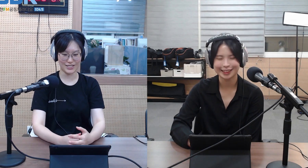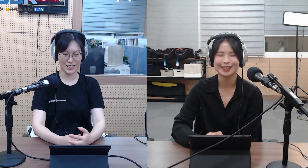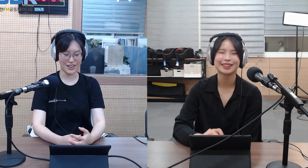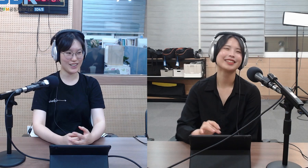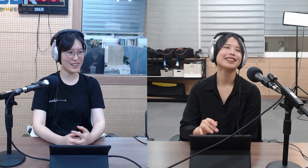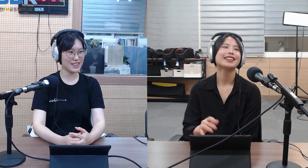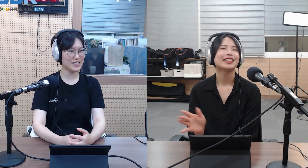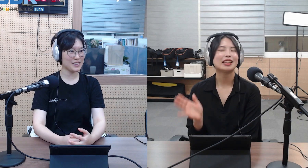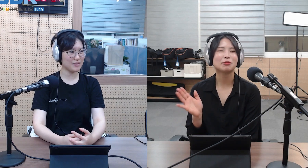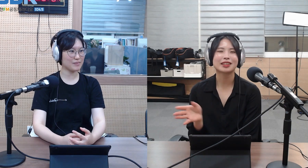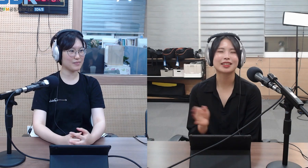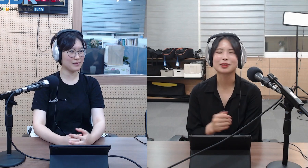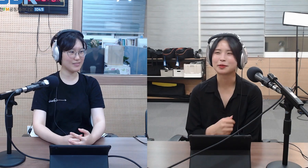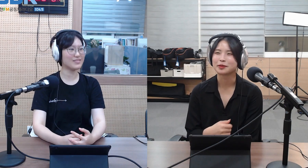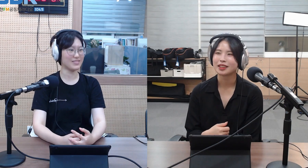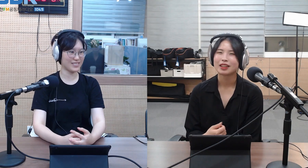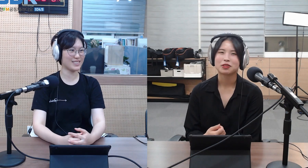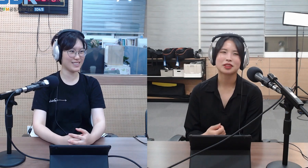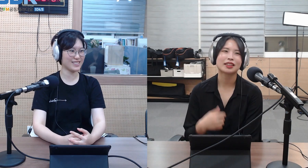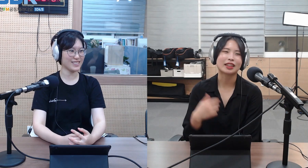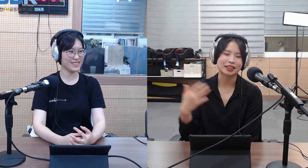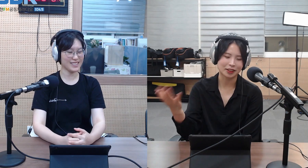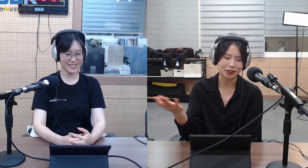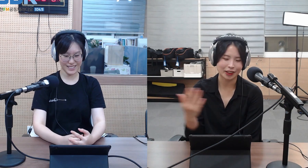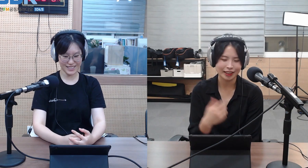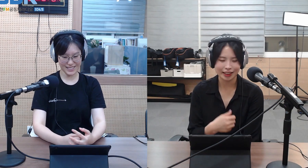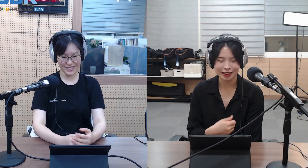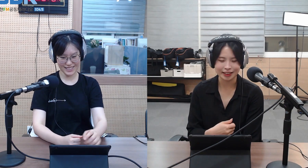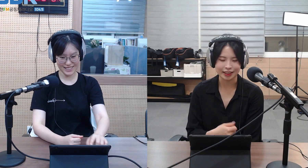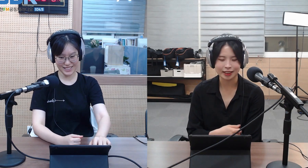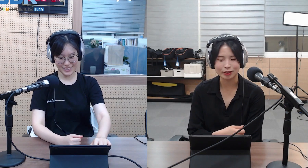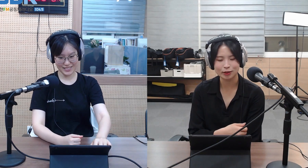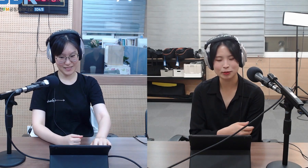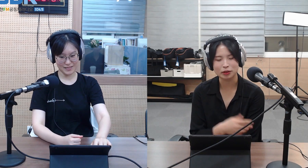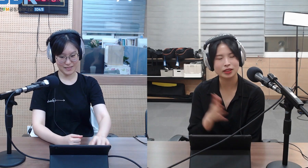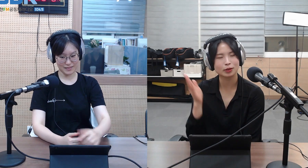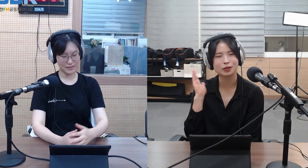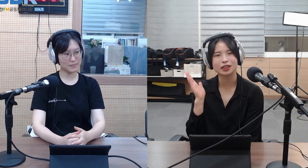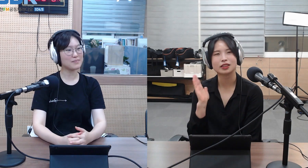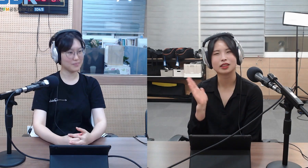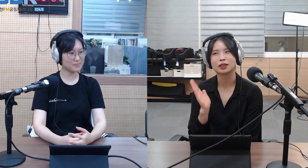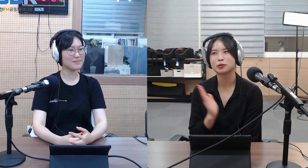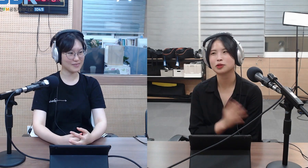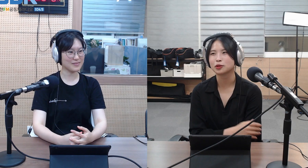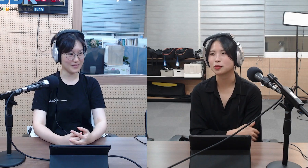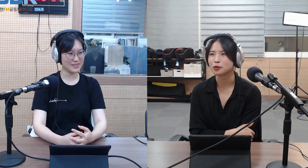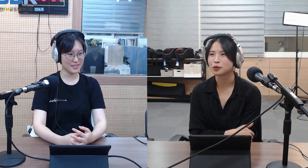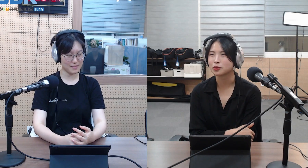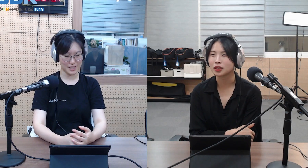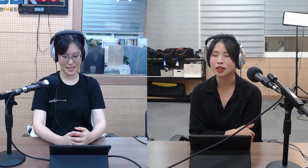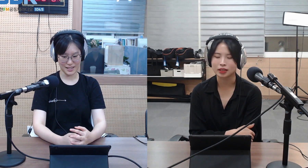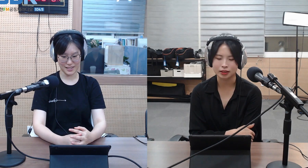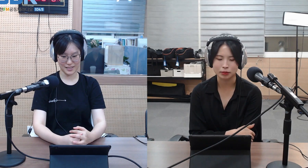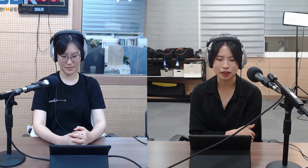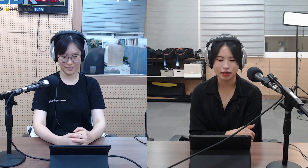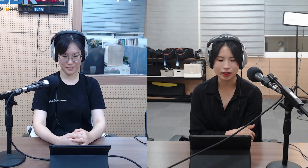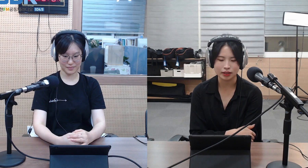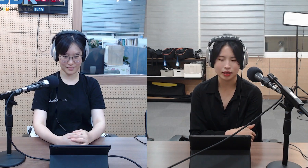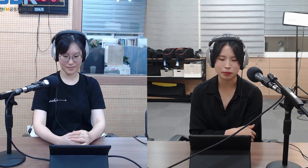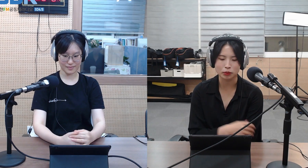진행했다고요. 이만큼 어딜 갔다 와도 한 달이 지나도 머릿속에 이렇게 기본적으로 맞아요. 있게끔 하는 게 참